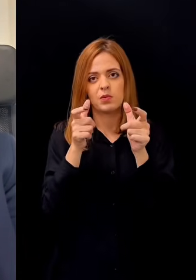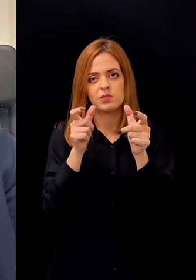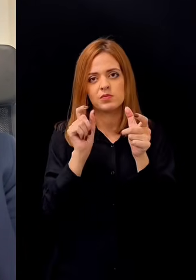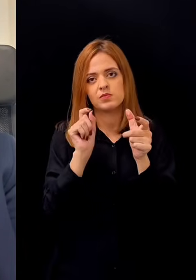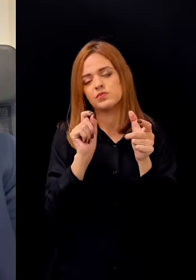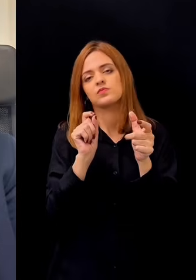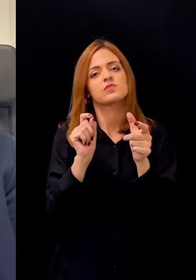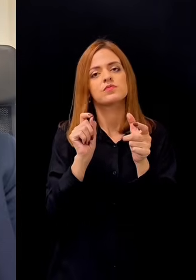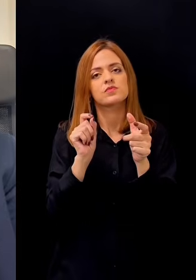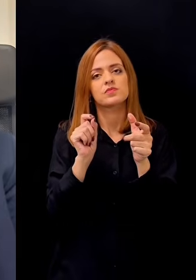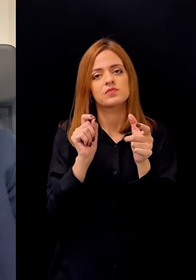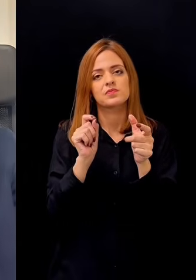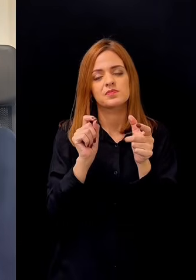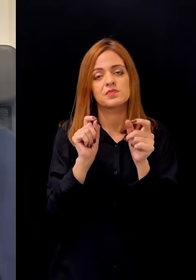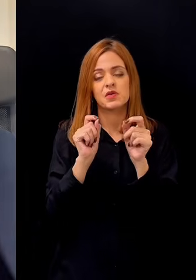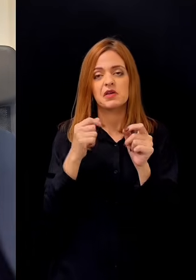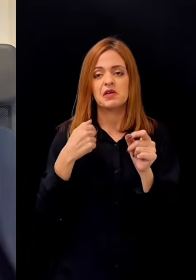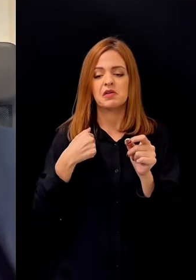que eu estava